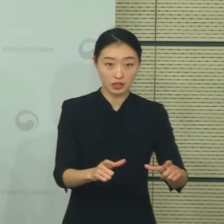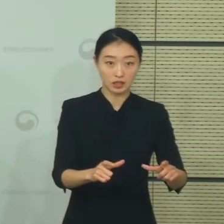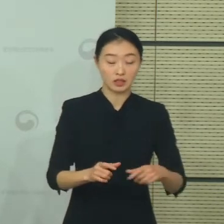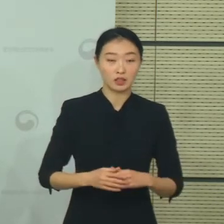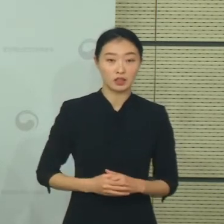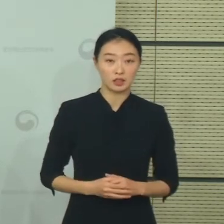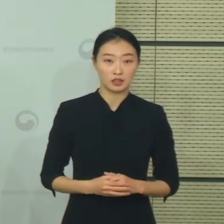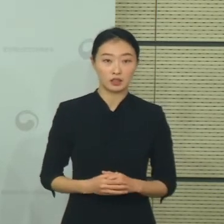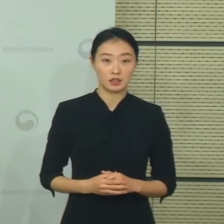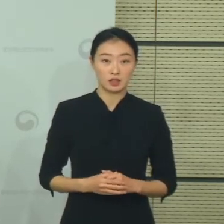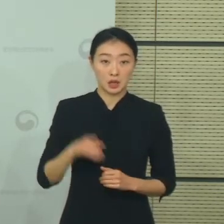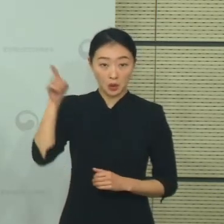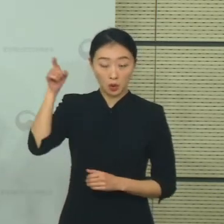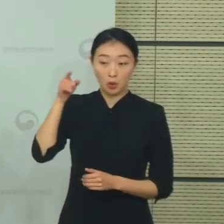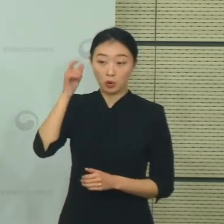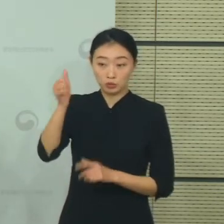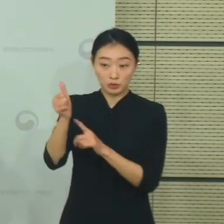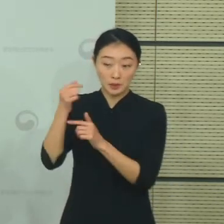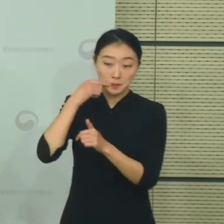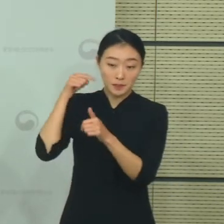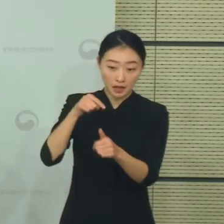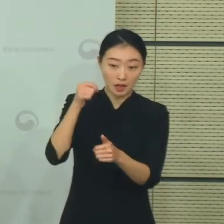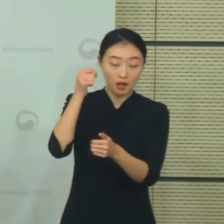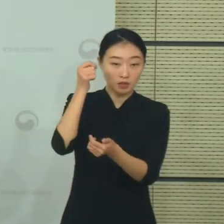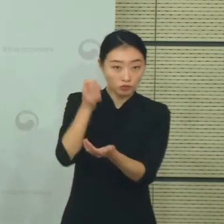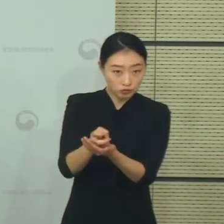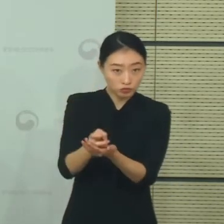시도별로는 그것에 근거해서